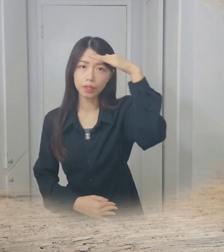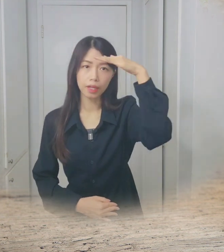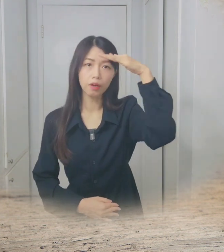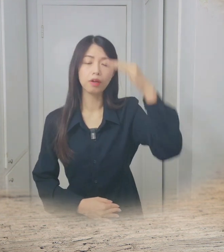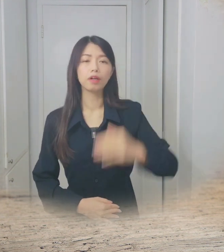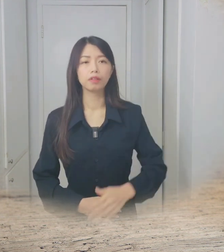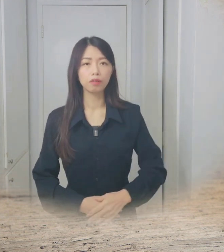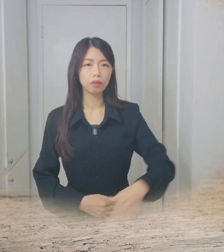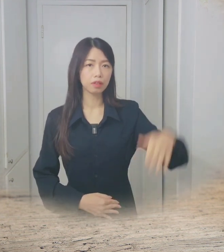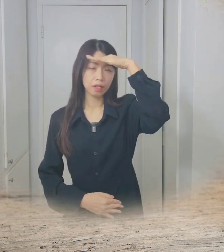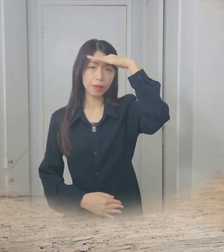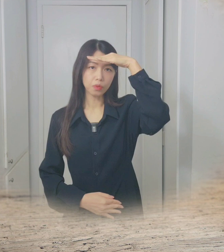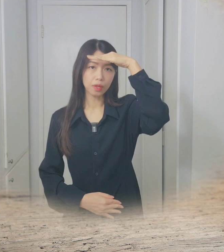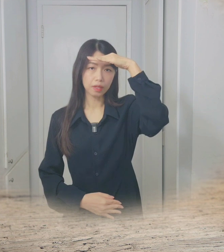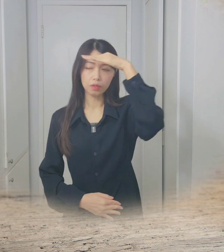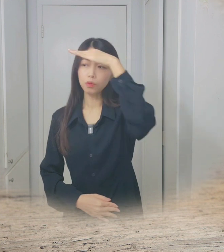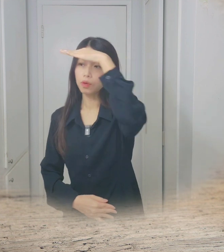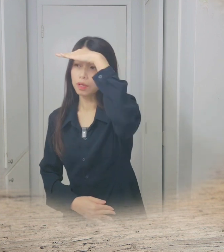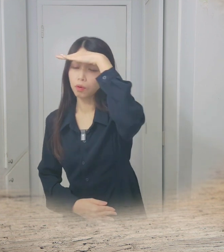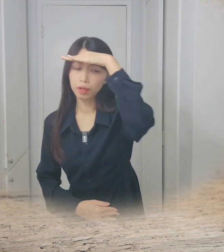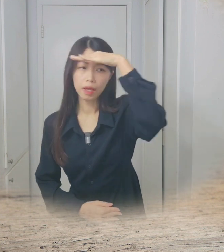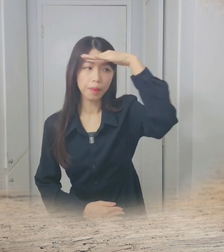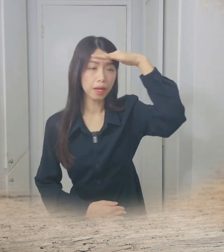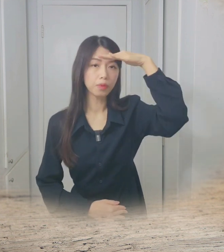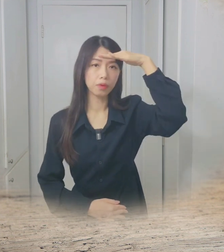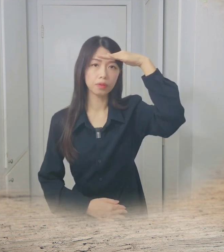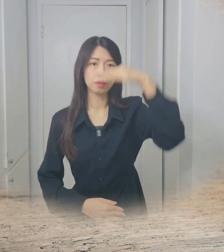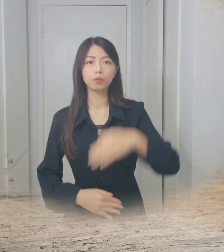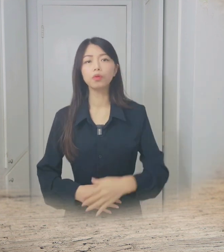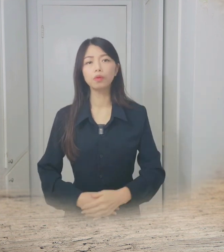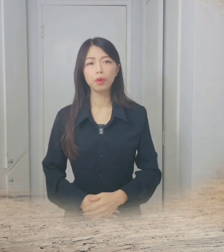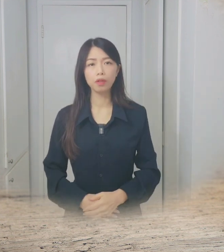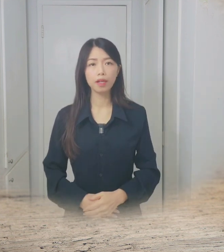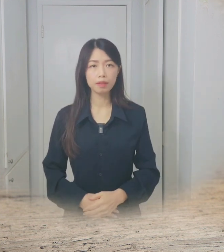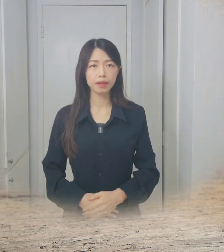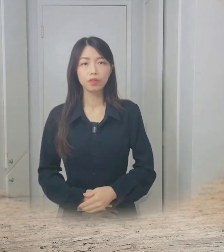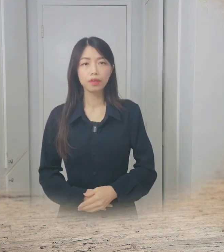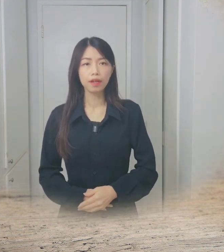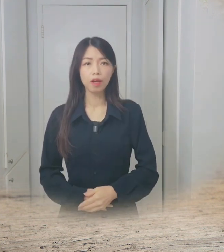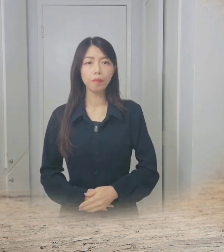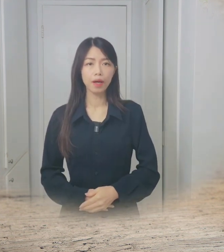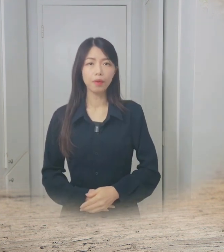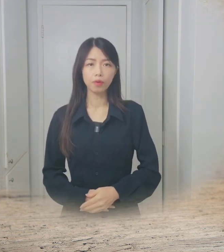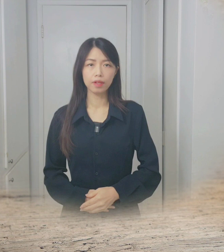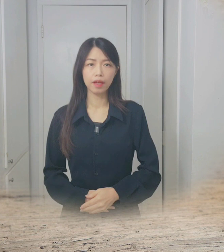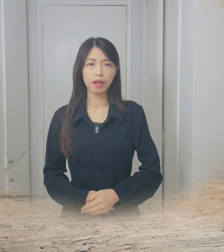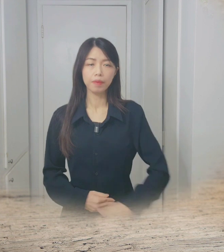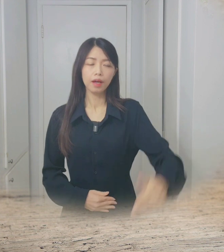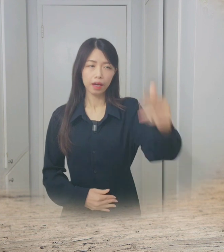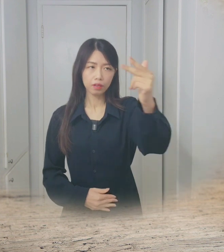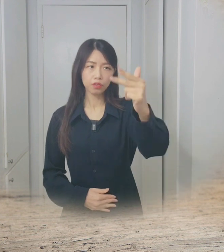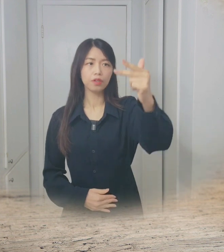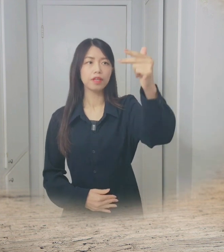쳐다보잖아요. 그런 것처럼 이마 쪽에 드시고 이렇게 바라보는 것처럼도 표현을 했습니다. 주께서 바라보시는